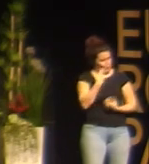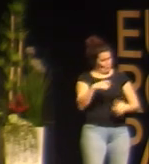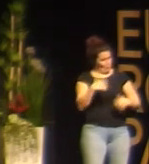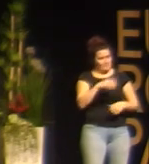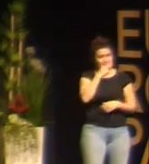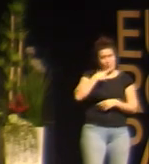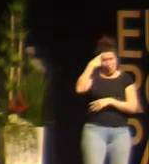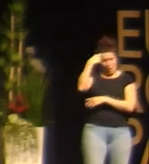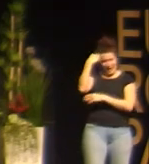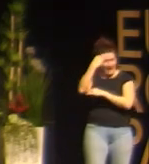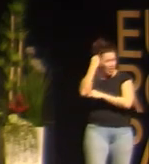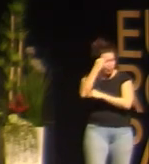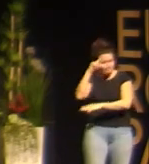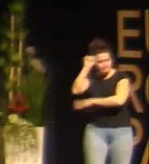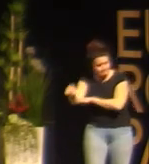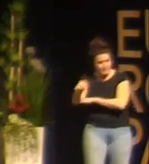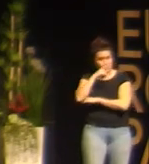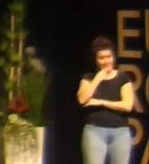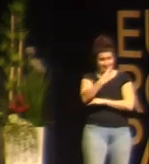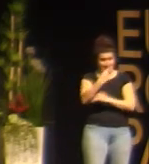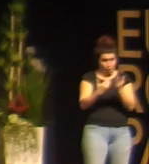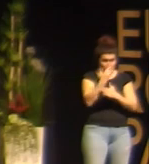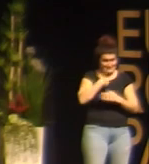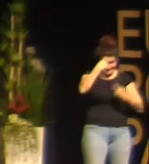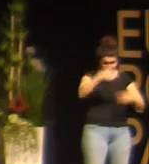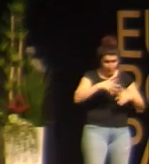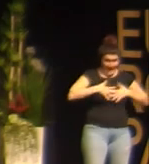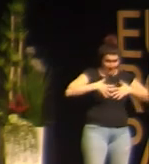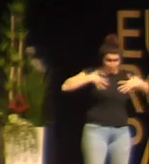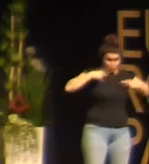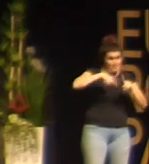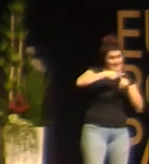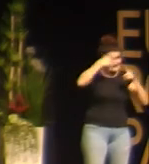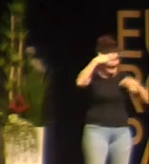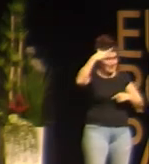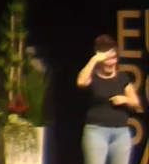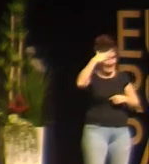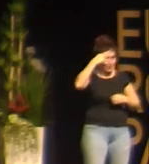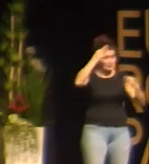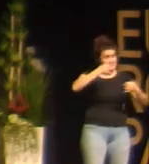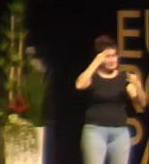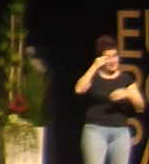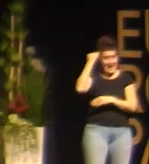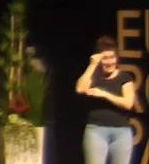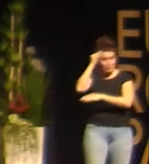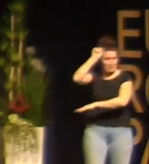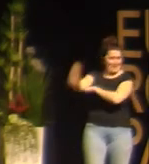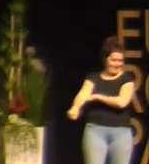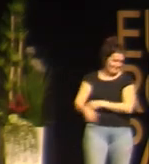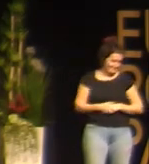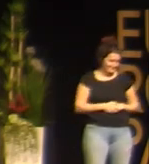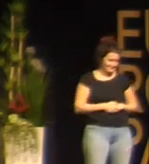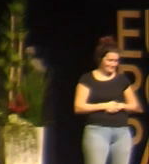jaque a la razón porque a día de hoy sabemos que la emoción y la imaginación siempre le ganan a la razón